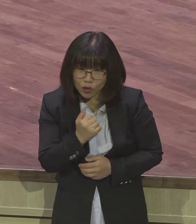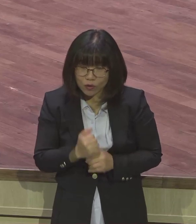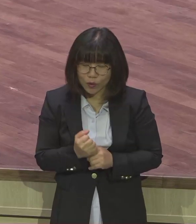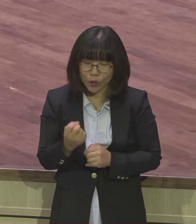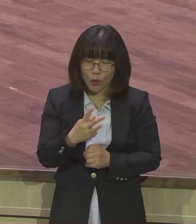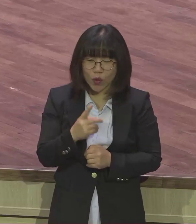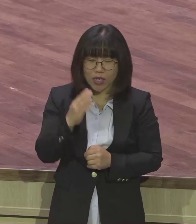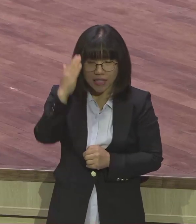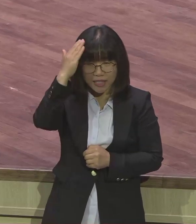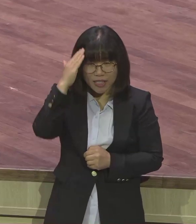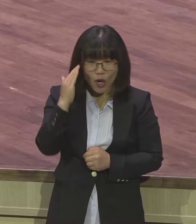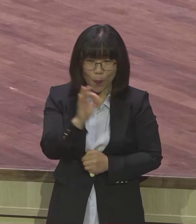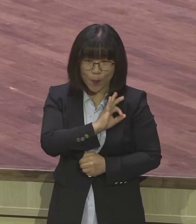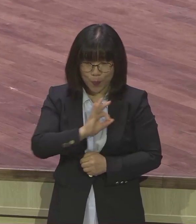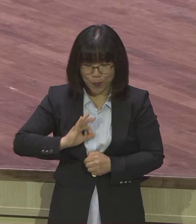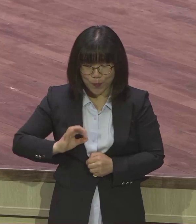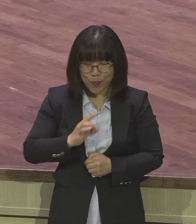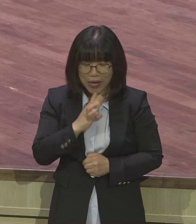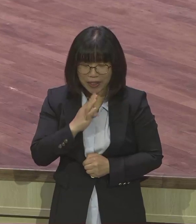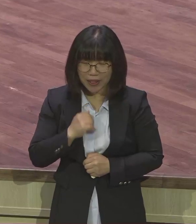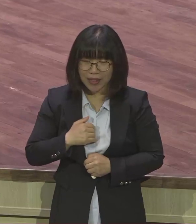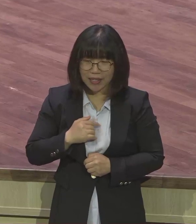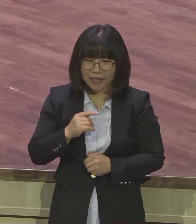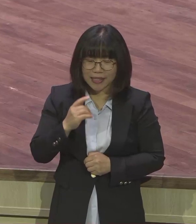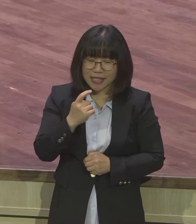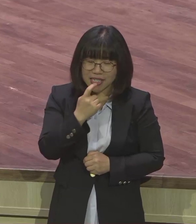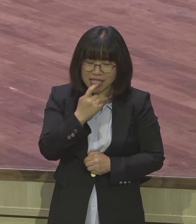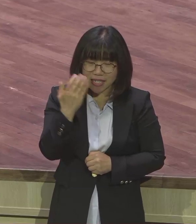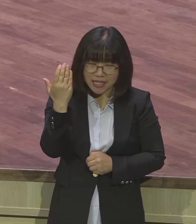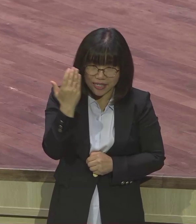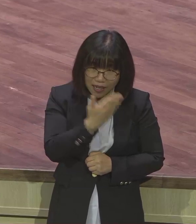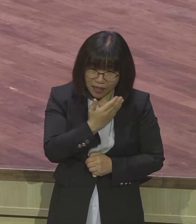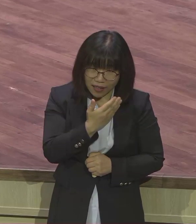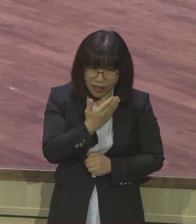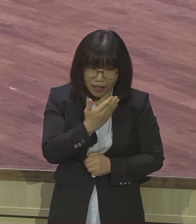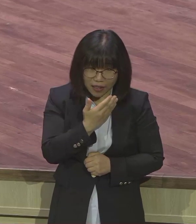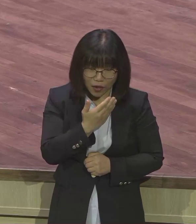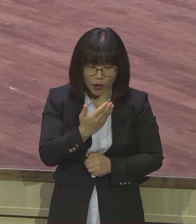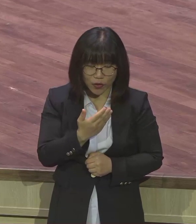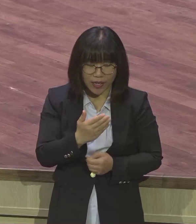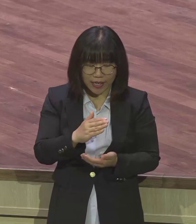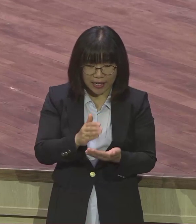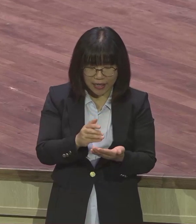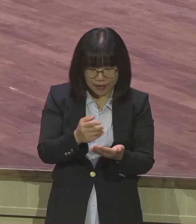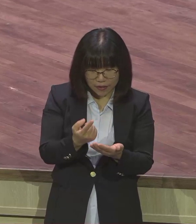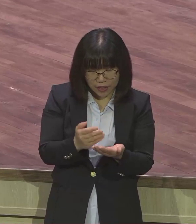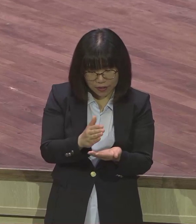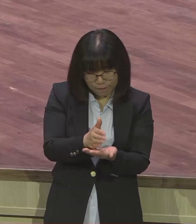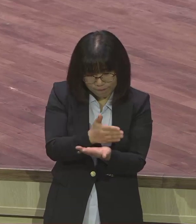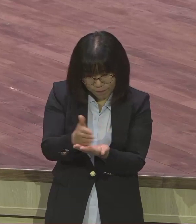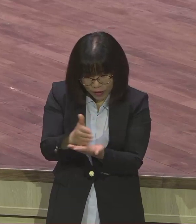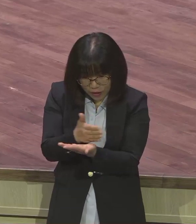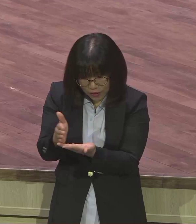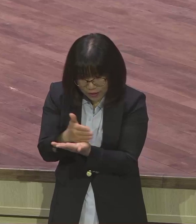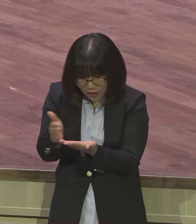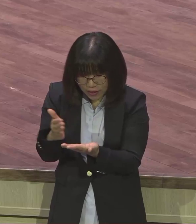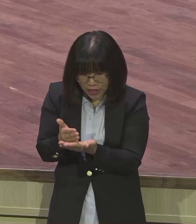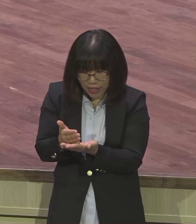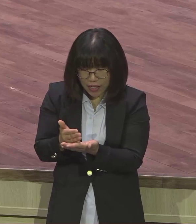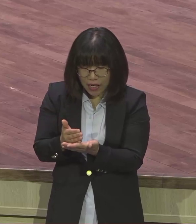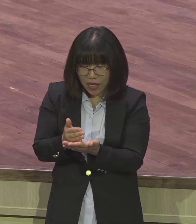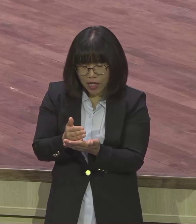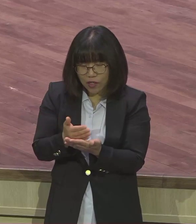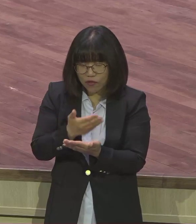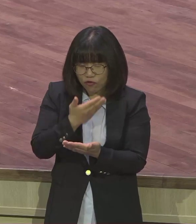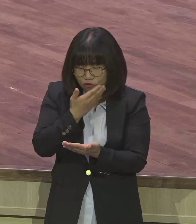가리고 암염소 중 흰 바탕에 아롱진 것과 점 있는 것을 가리고 양 중에 검은 것들을 가려 자기 아들들에게